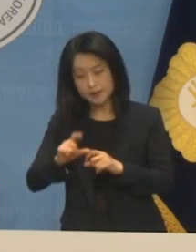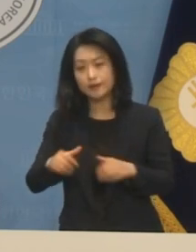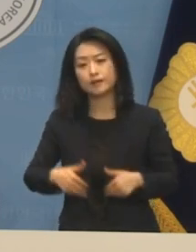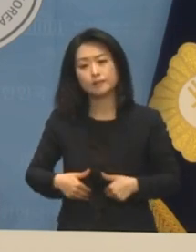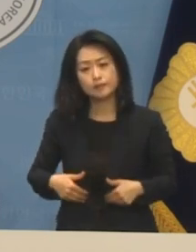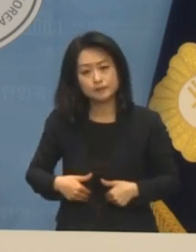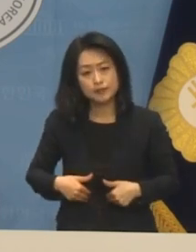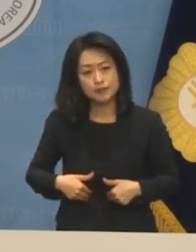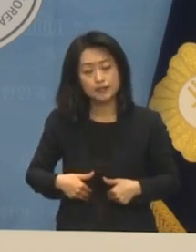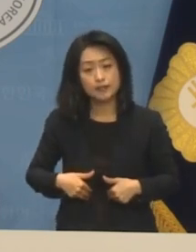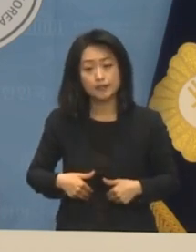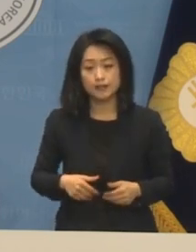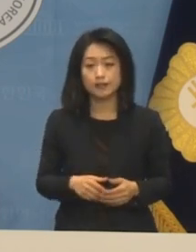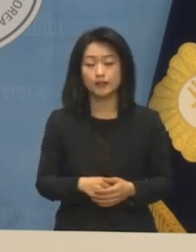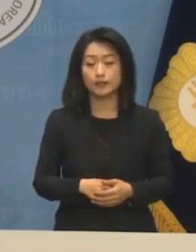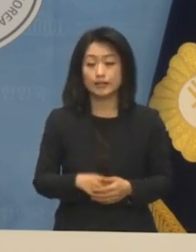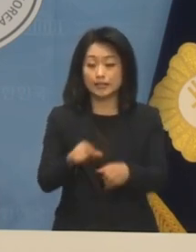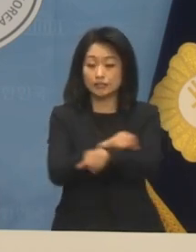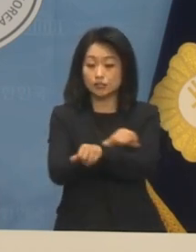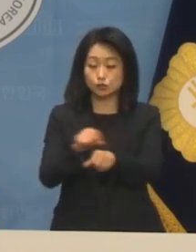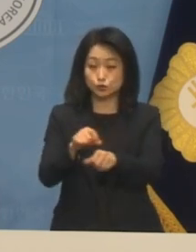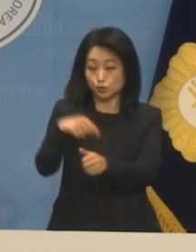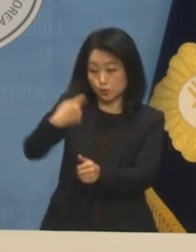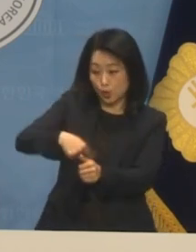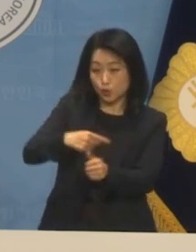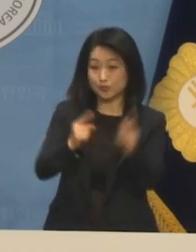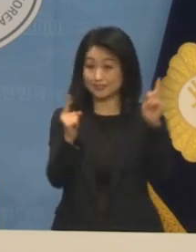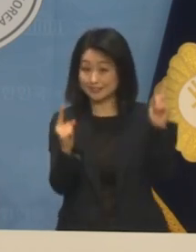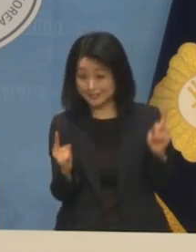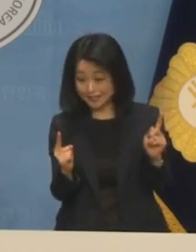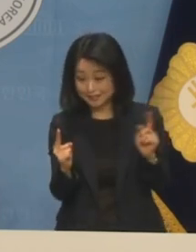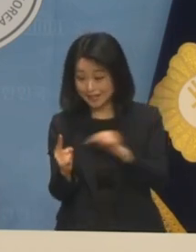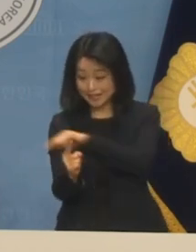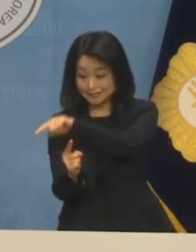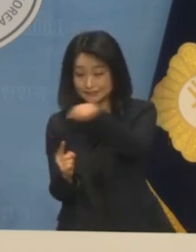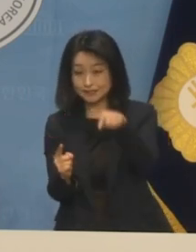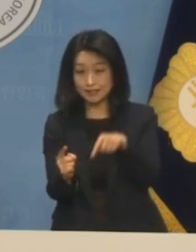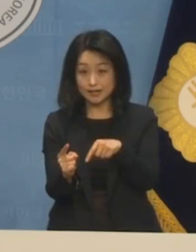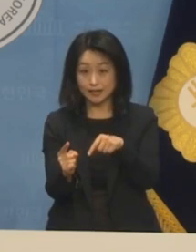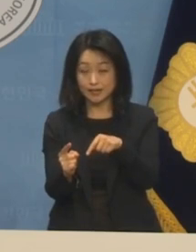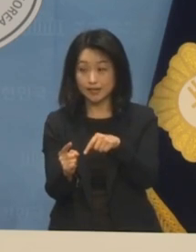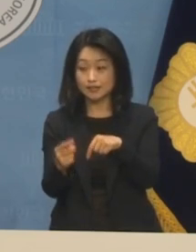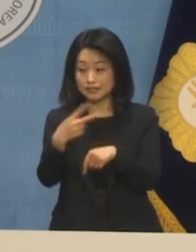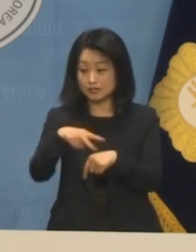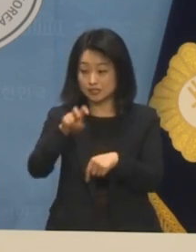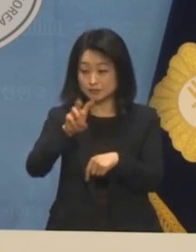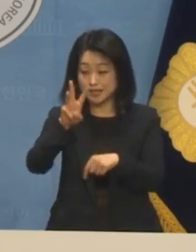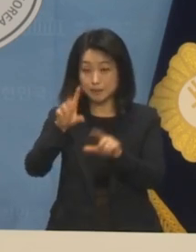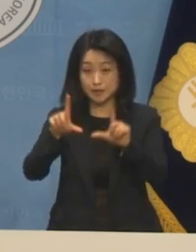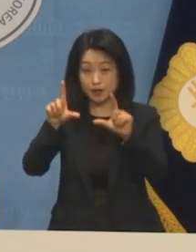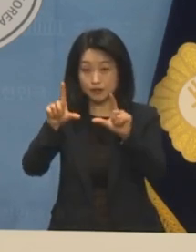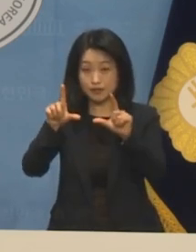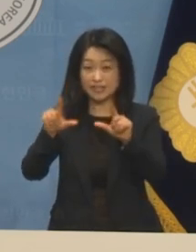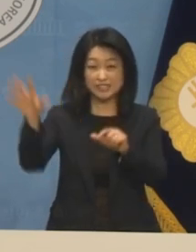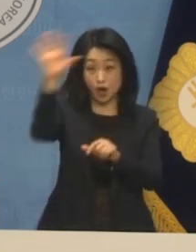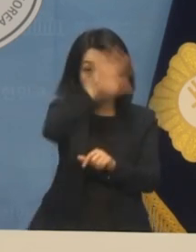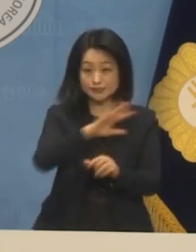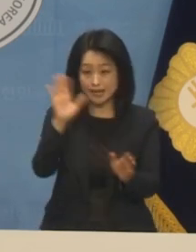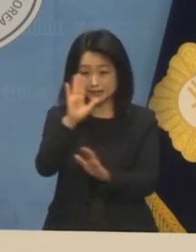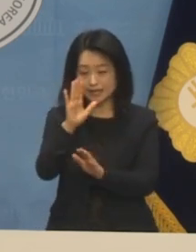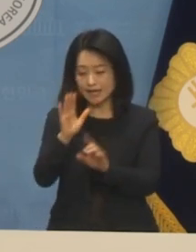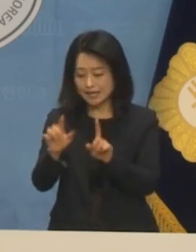합니다. 우리나라의 특수교육 대상자는 2023년 기준 전체 학생의 1.9%밖에